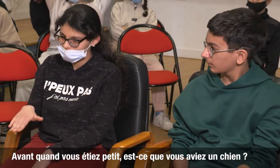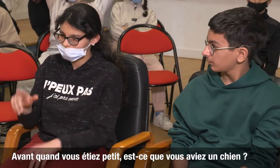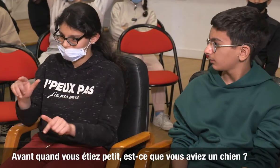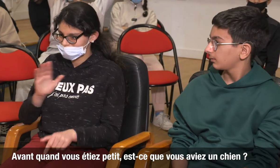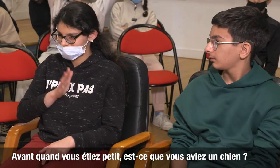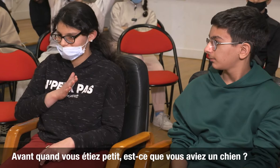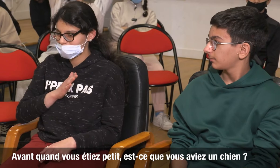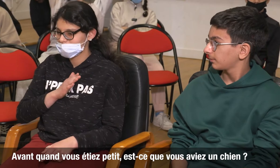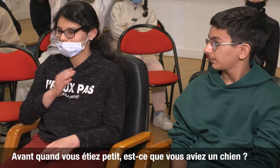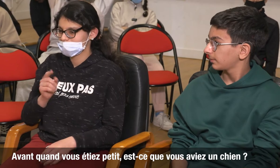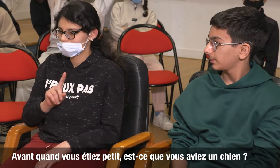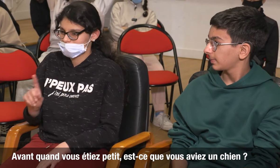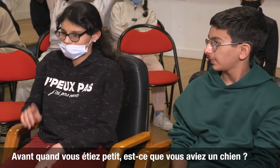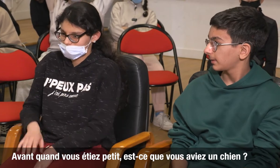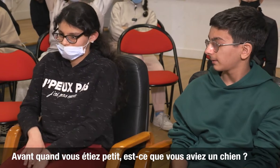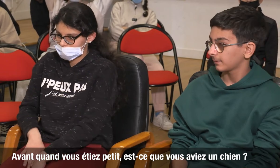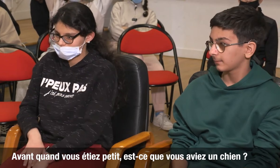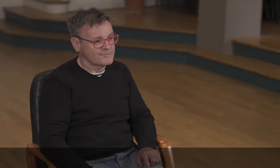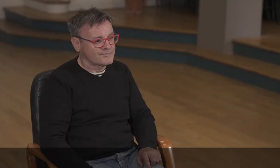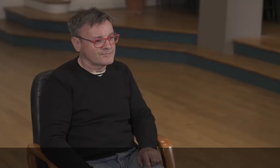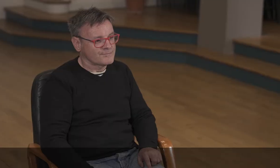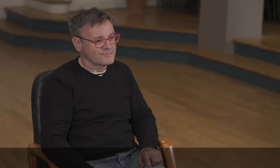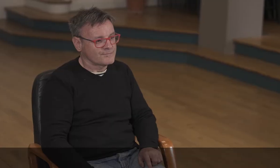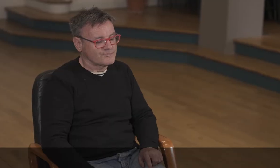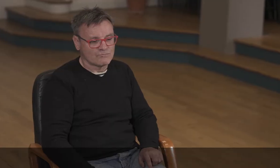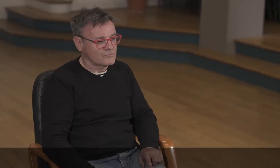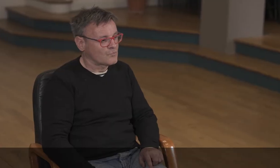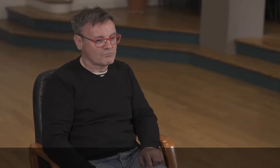Avant, quand vous étiez petit,-ce que vous aviez un chien ?